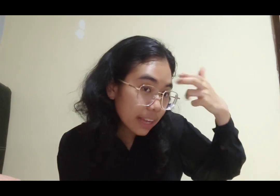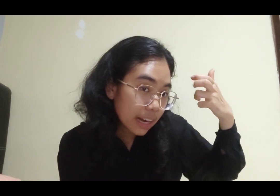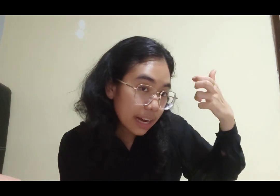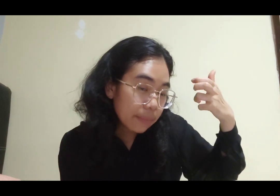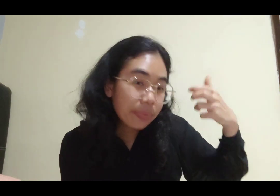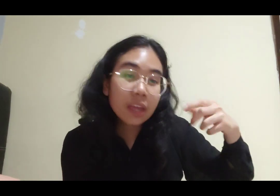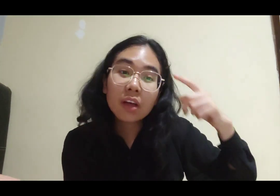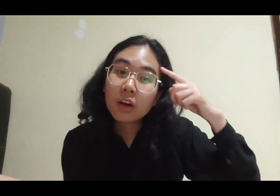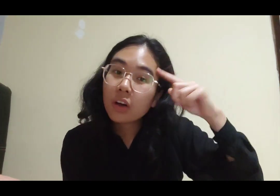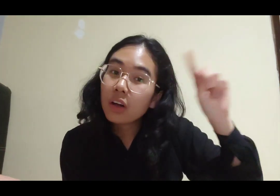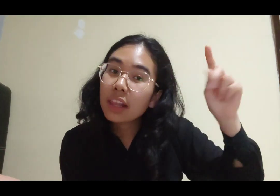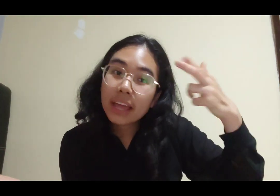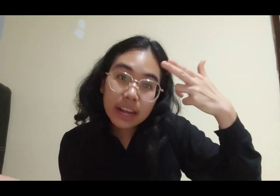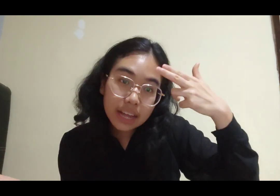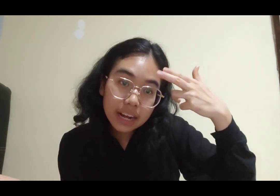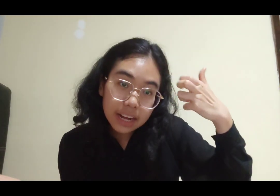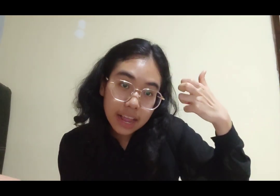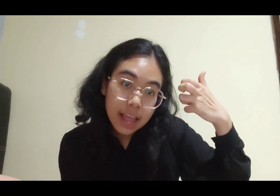Karena. Oleh karena